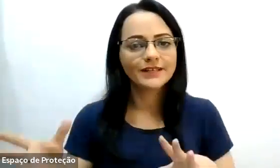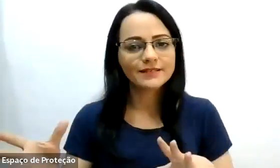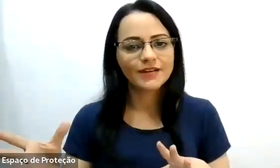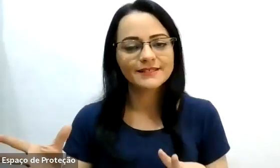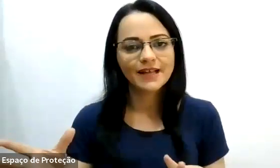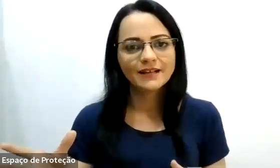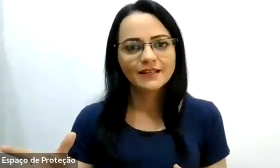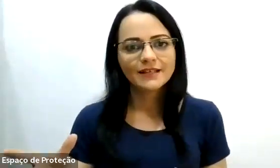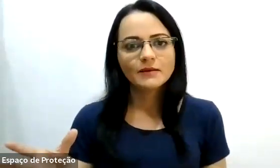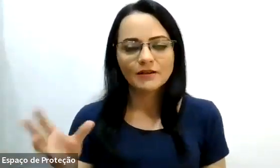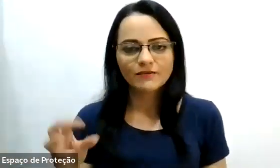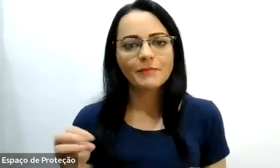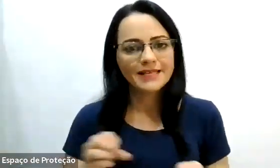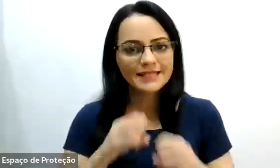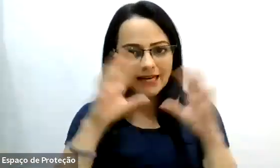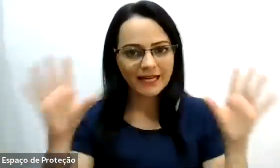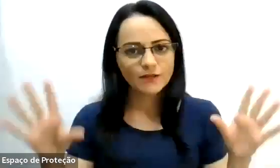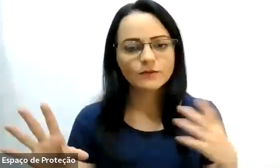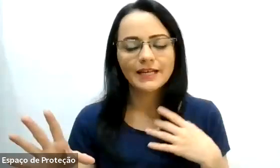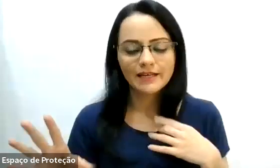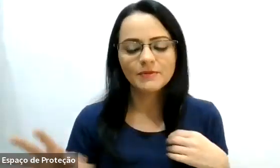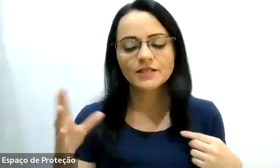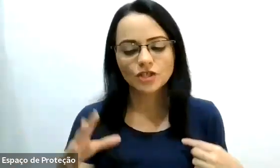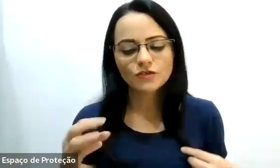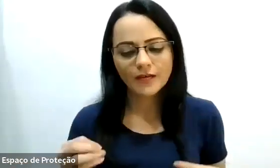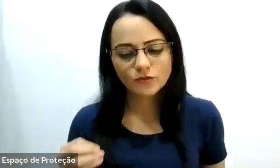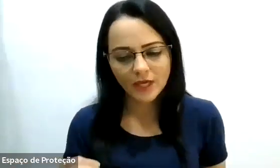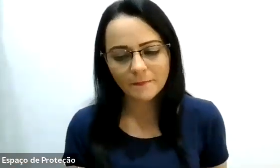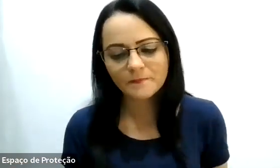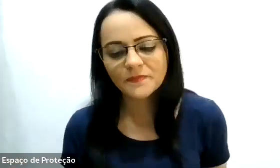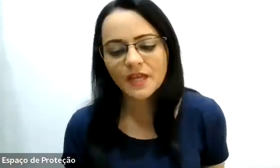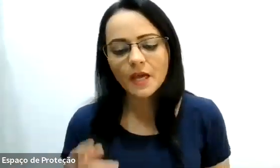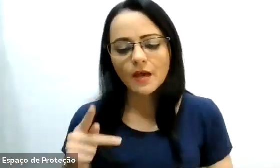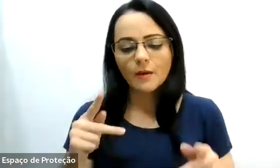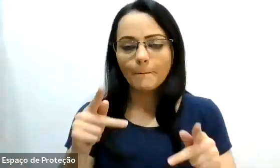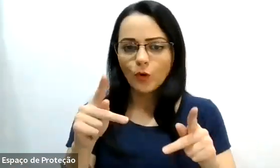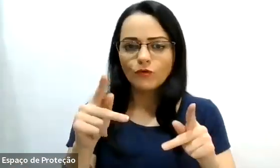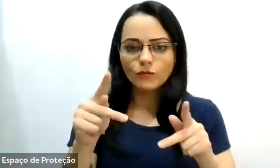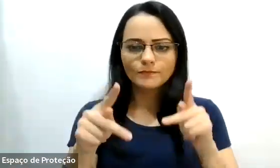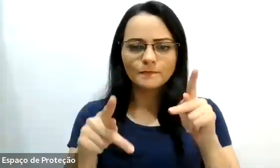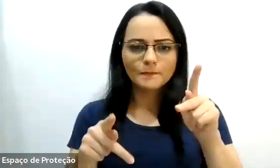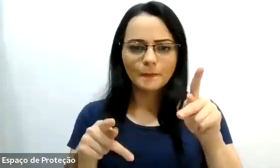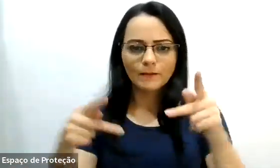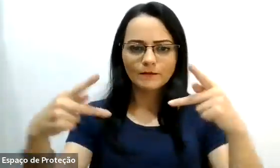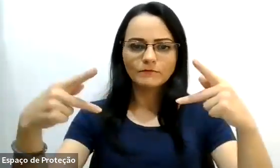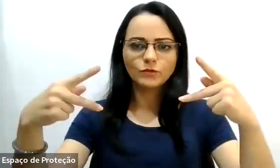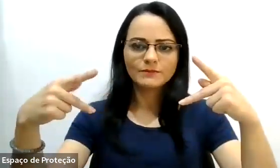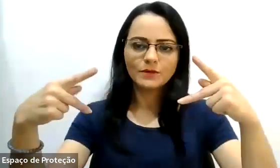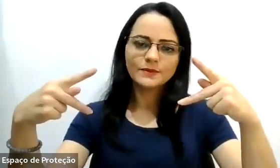essa frase, tá? Para ficar mais claro, na Libras a gente faz o quê? Povo, duas mãos